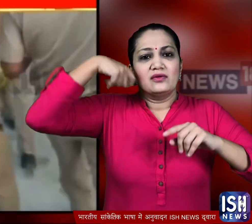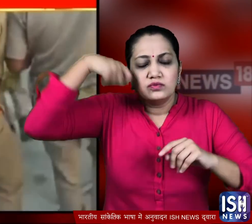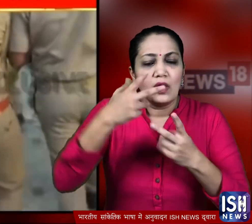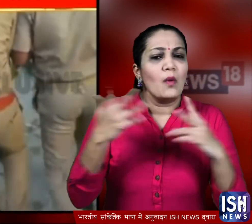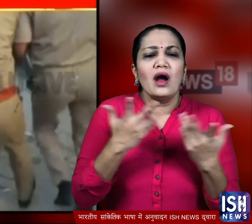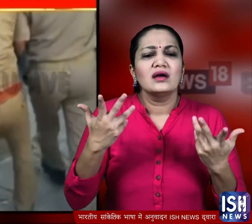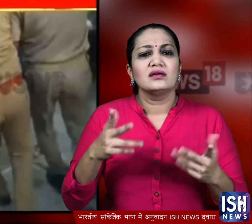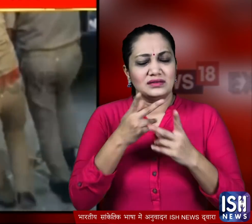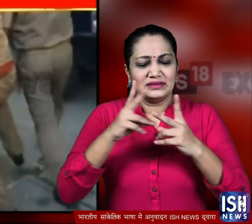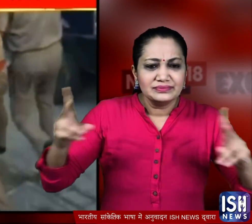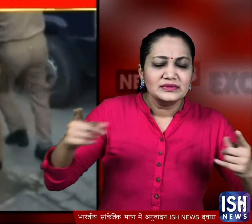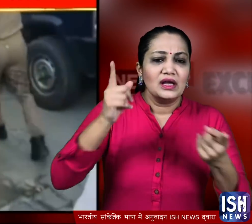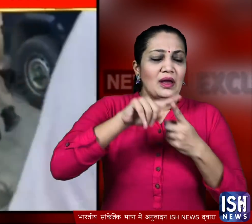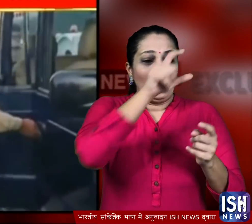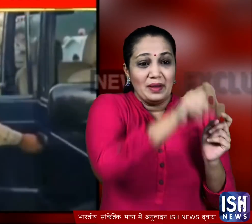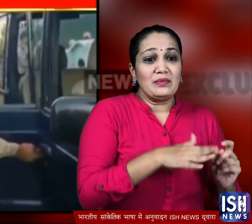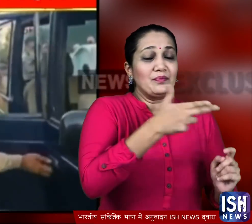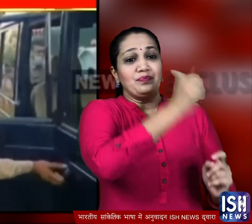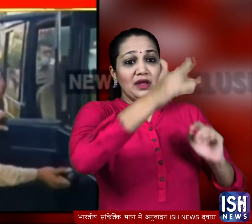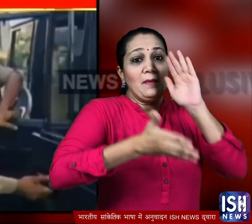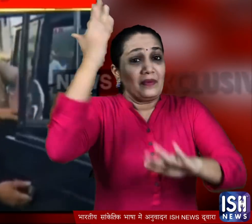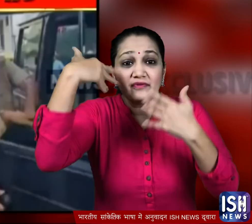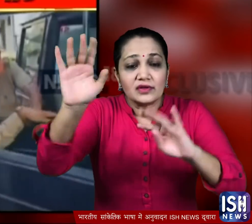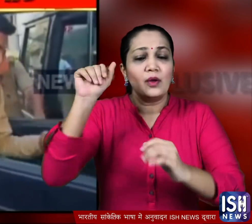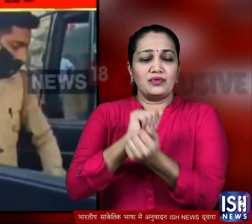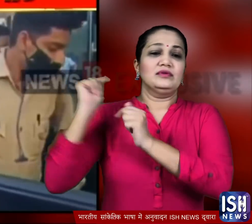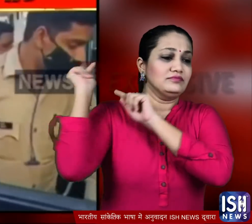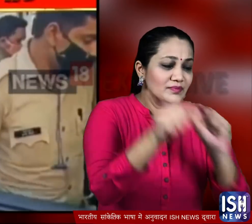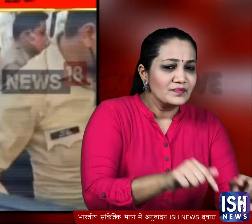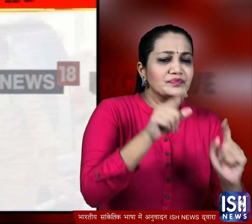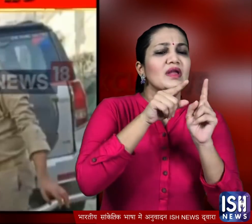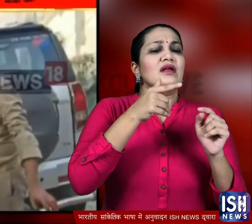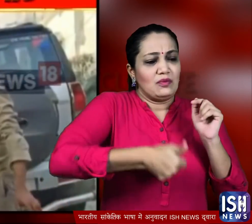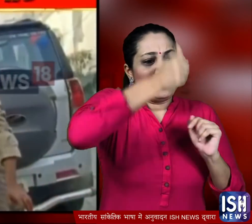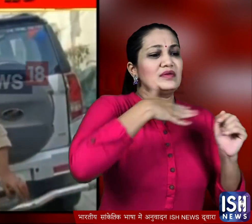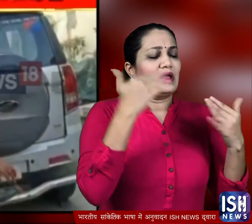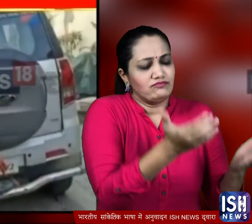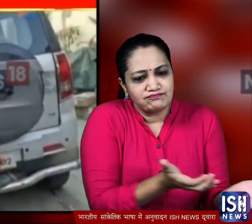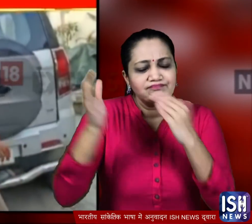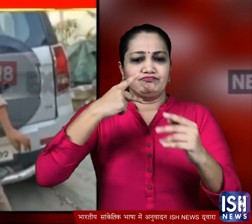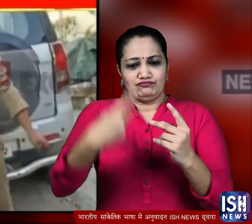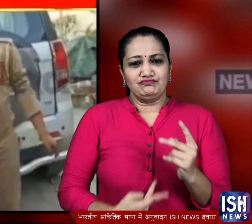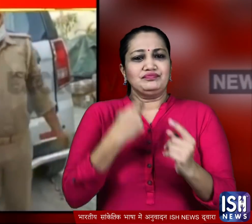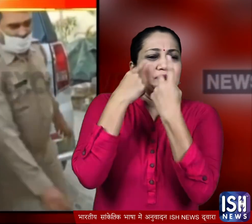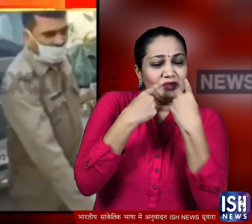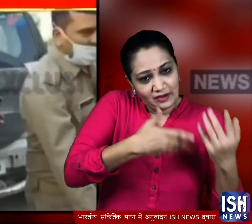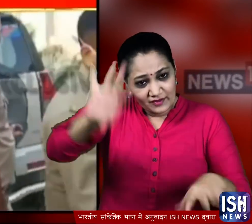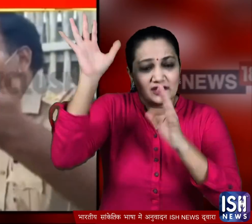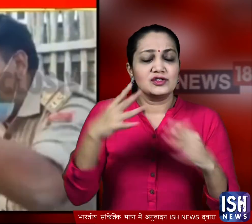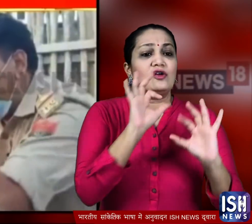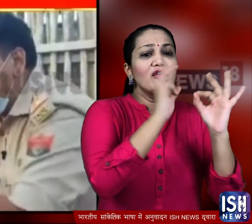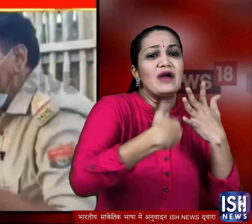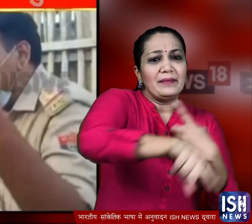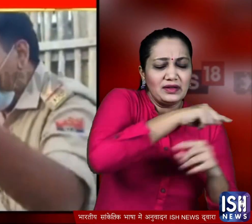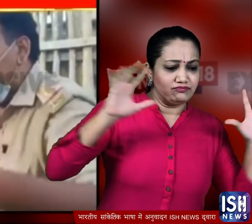ये पूरा बवाल इसलिए हुआ क्योंकि ठेकेदार को गोली मारने वाला शख्स फरार हो गया। पुलिस जब वहां पहुंची तो उसने ठेकेदार का शव पोस्टमार्टम के लिए भेजा।